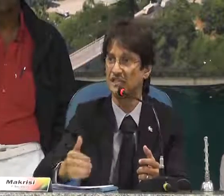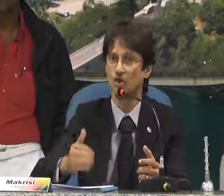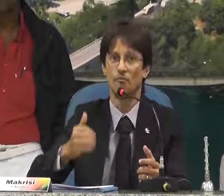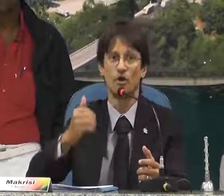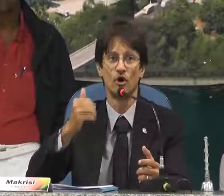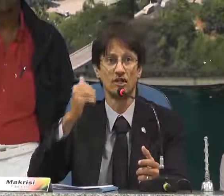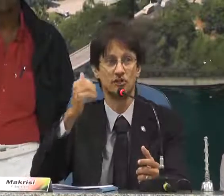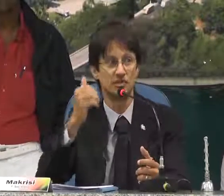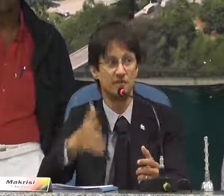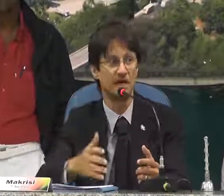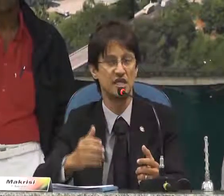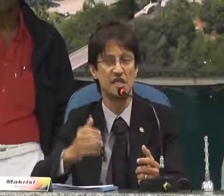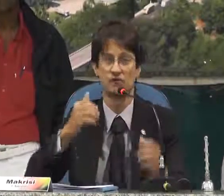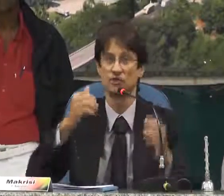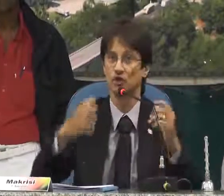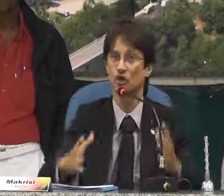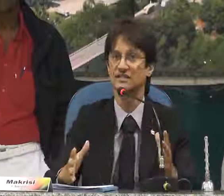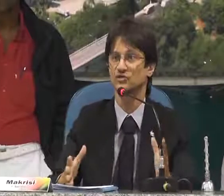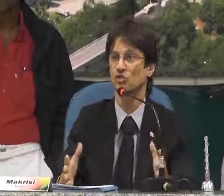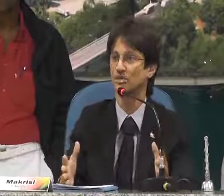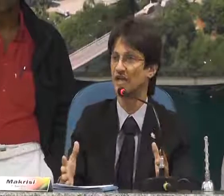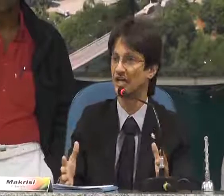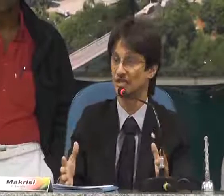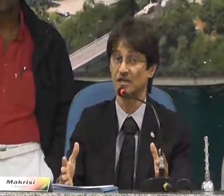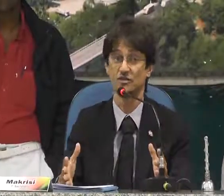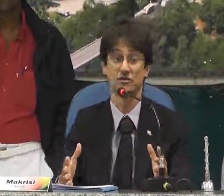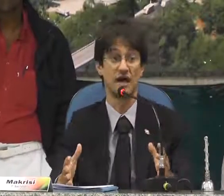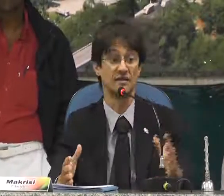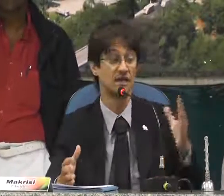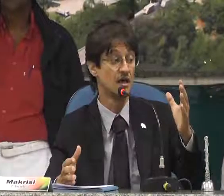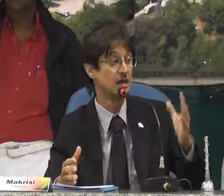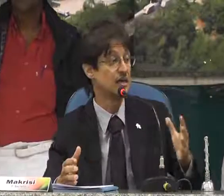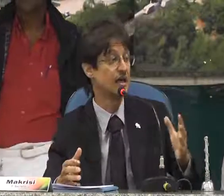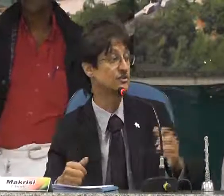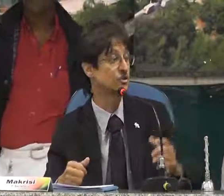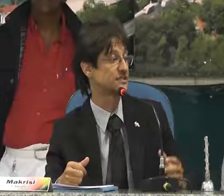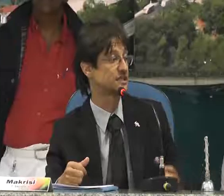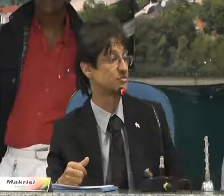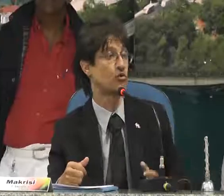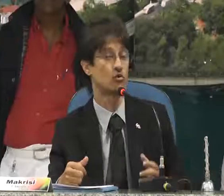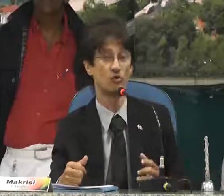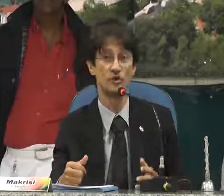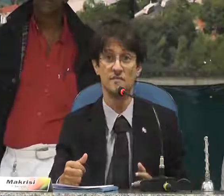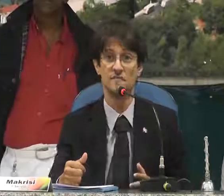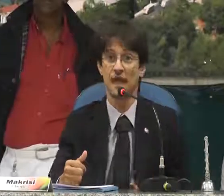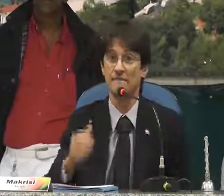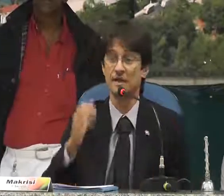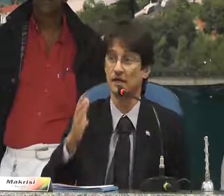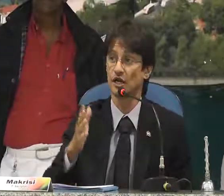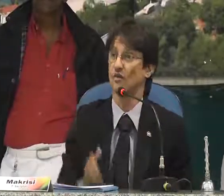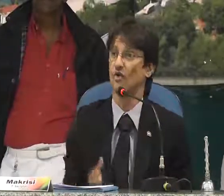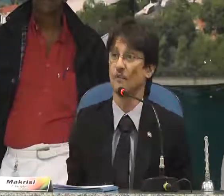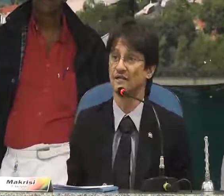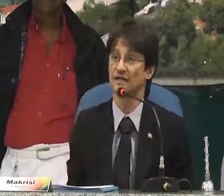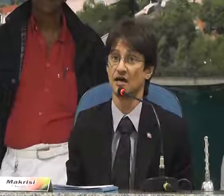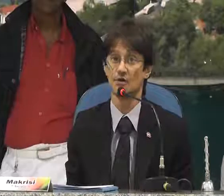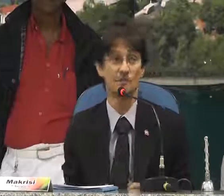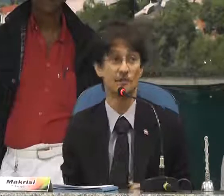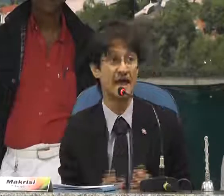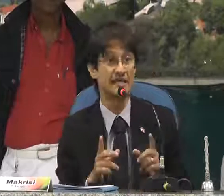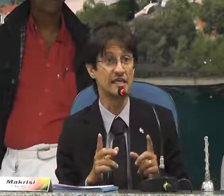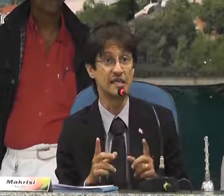comunidades quilombolas, dos ribeirinhos, todas as comunidades tradicionais. E aí, senhor presidente, para concluir, a minha grande